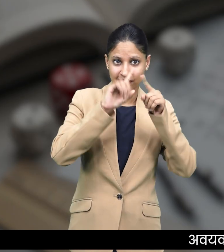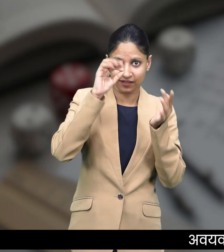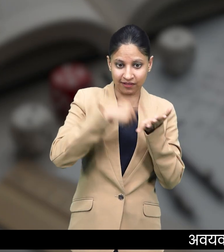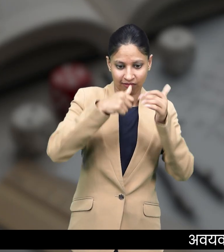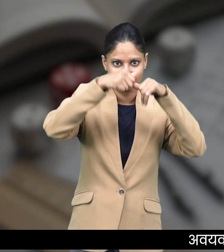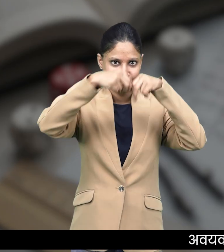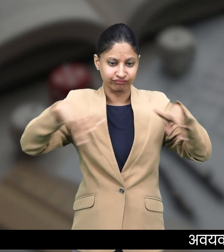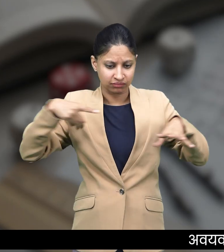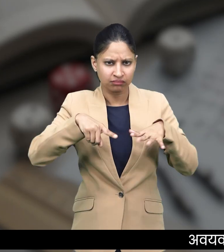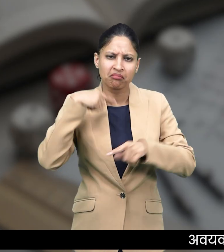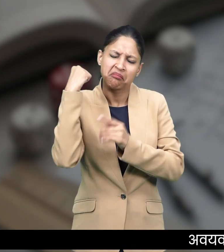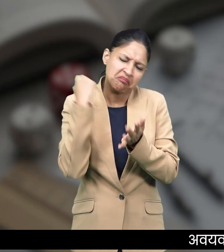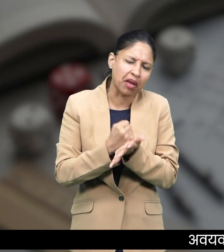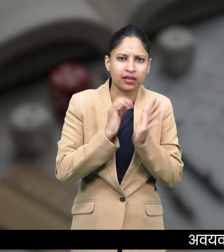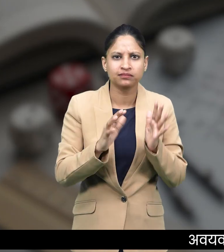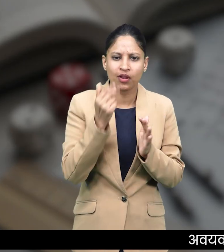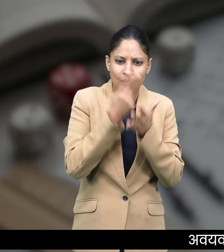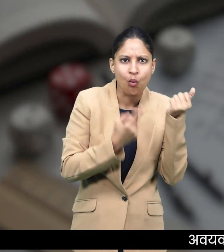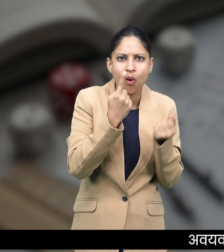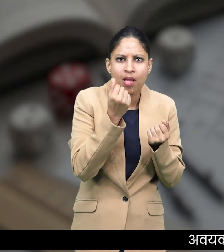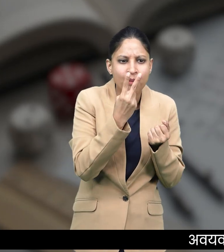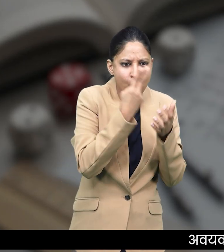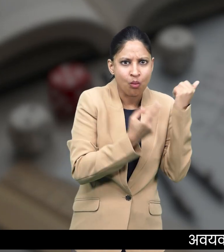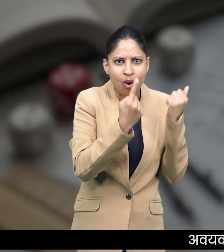अवयव नेहमी जोड्यांमध्ये येतात.